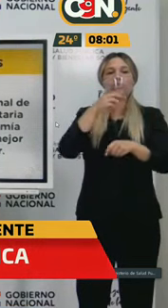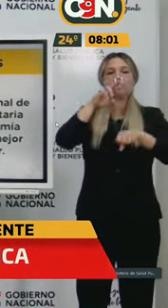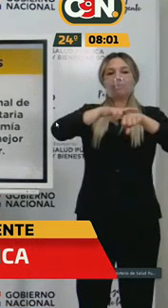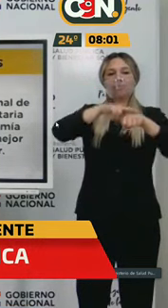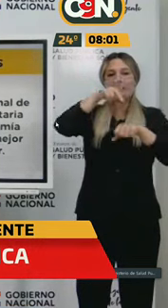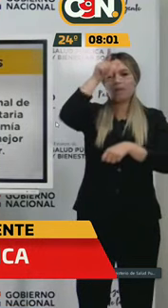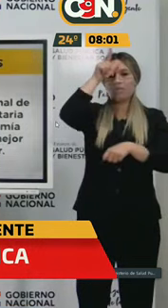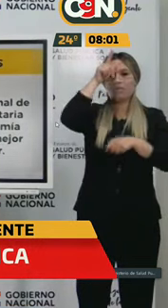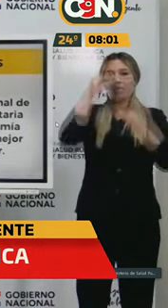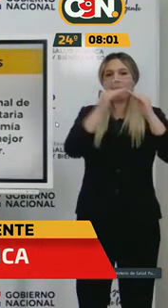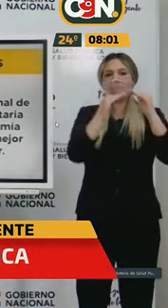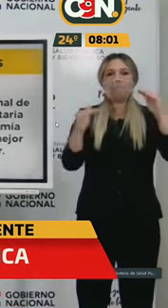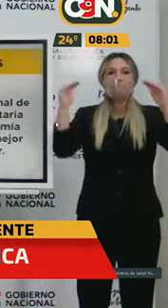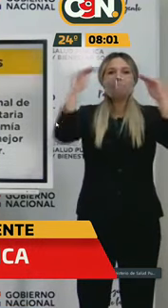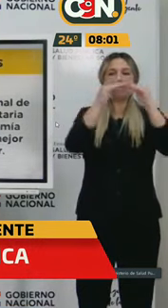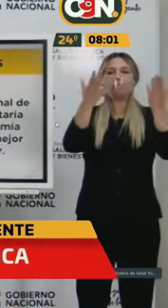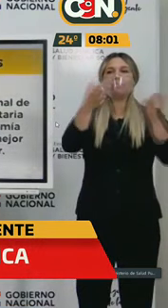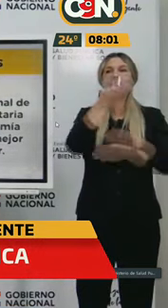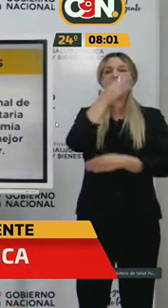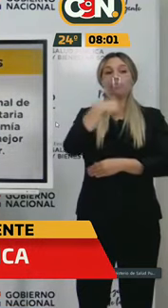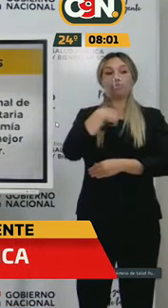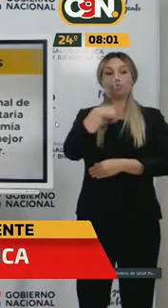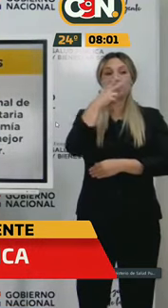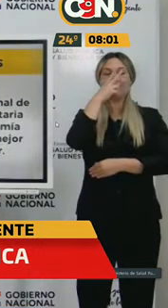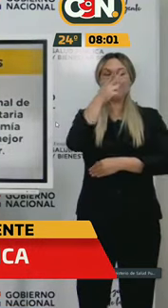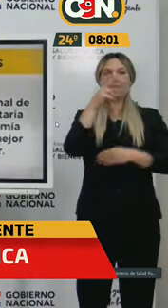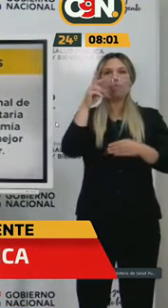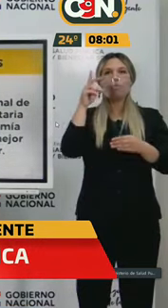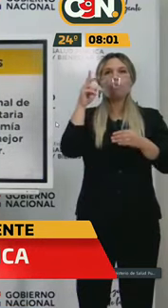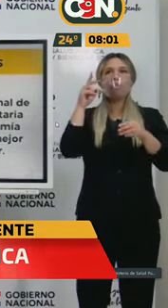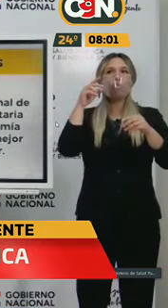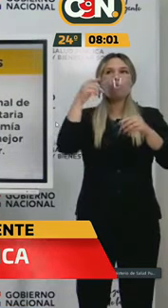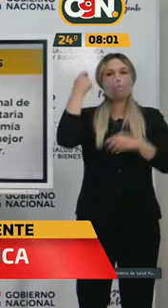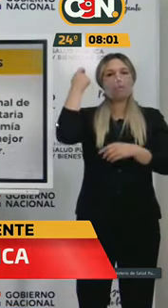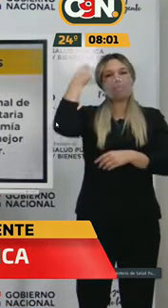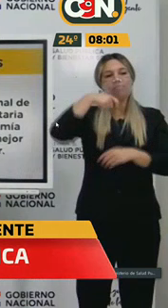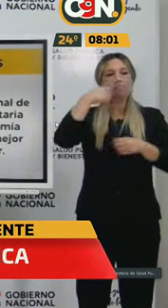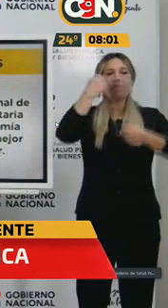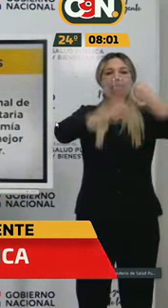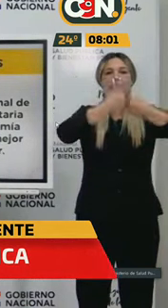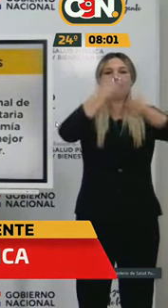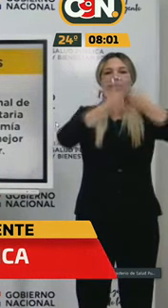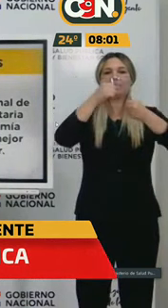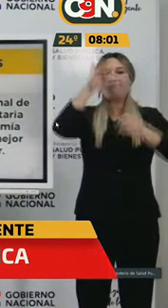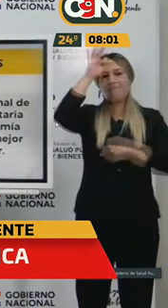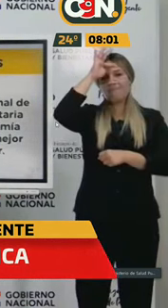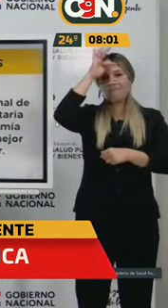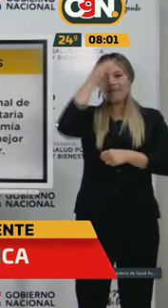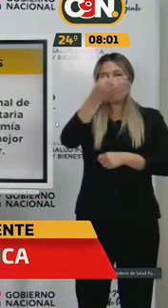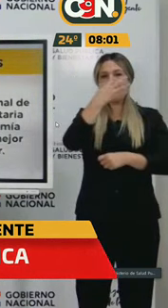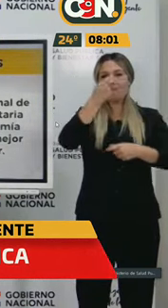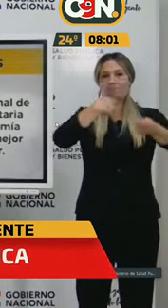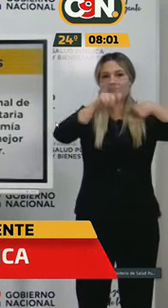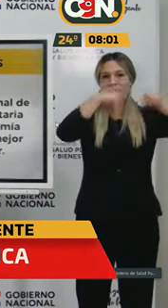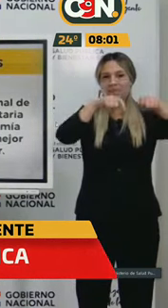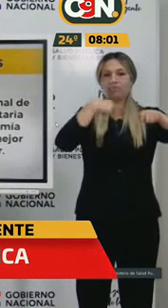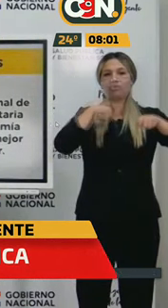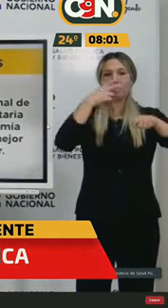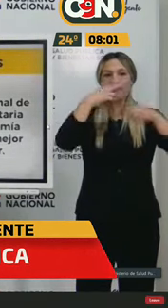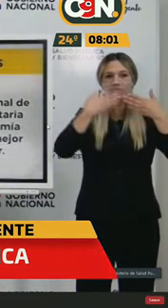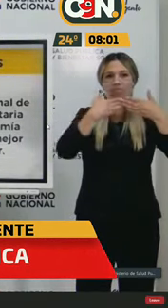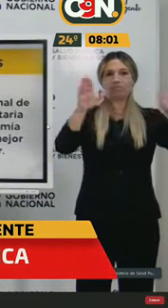modo que las empresas farmacéuticas paraguayas que exportan productos fuera del